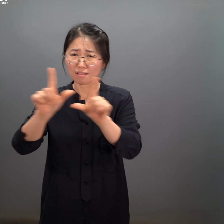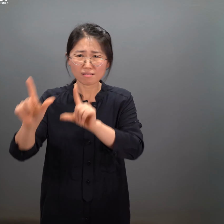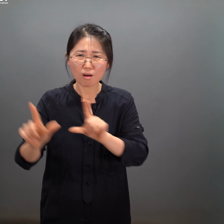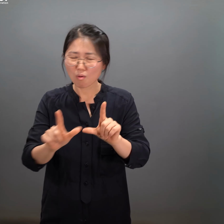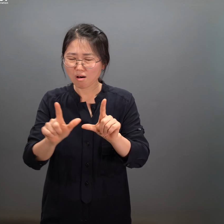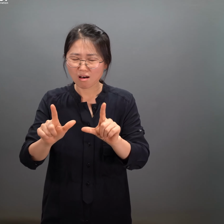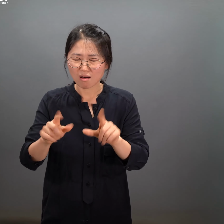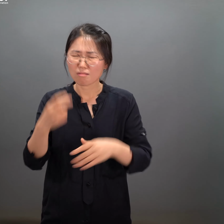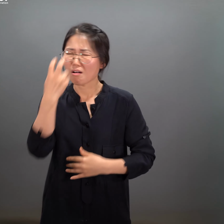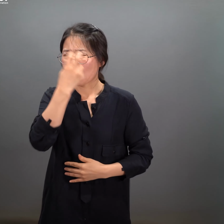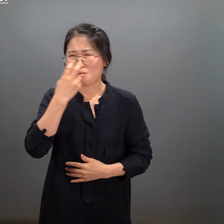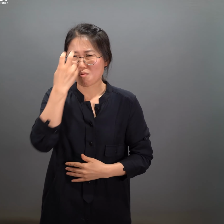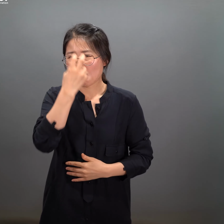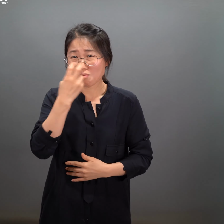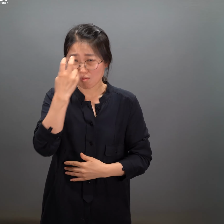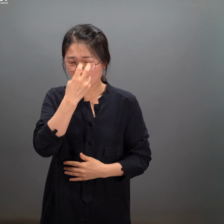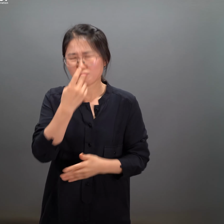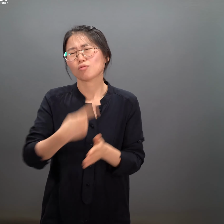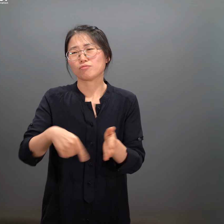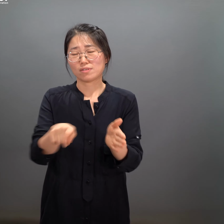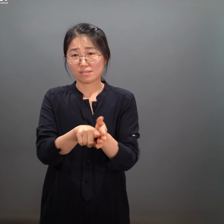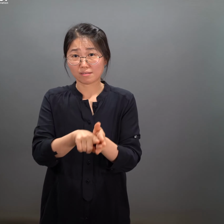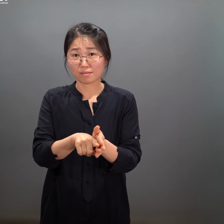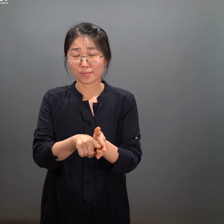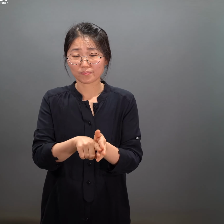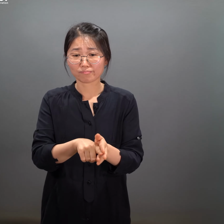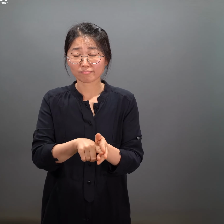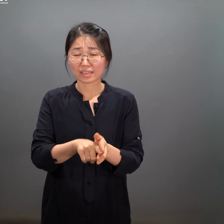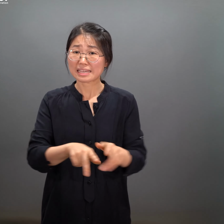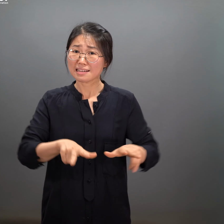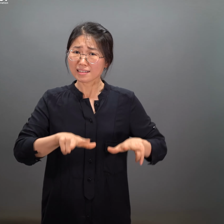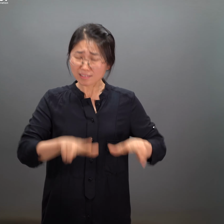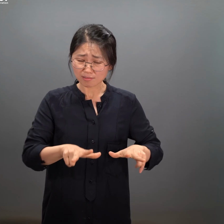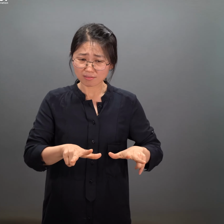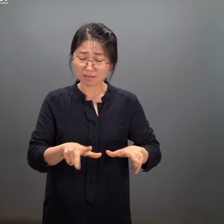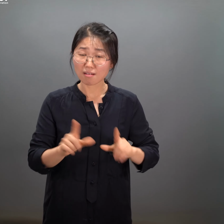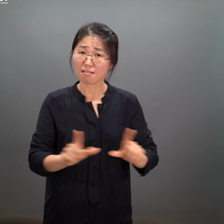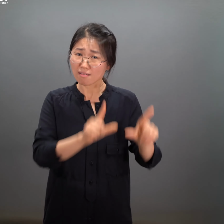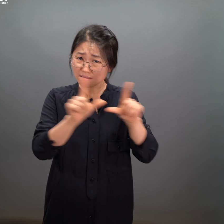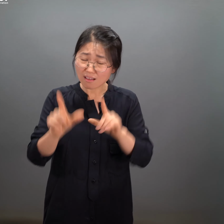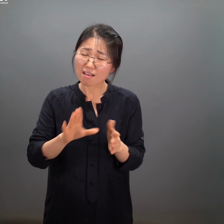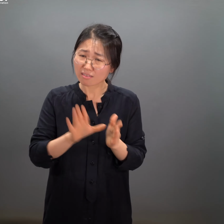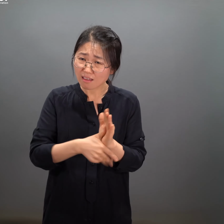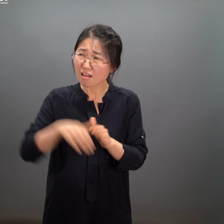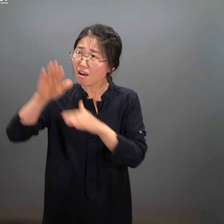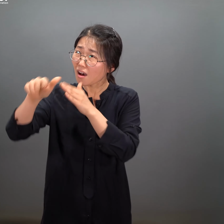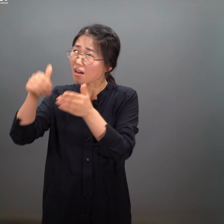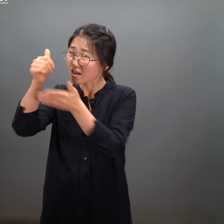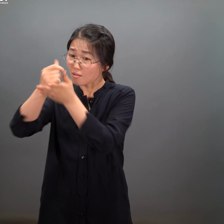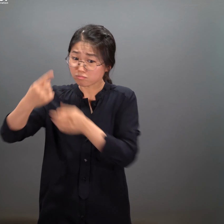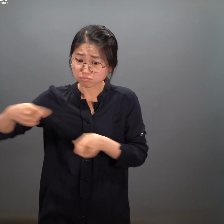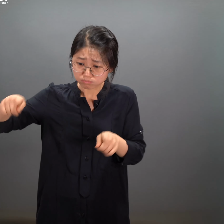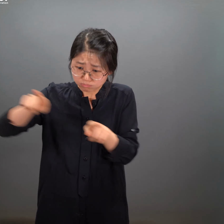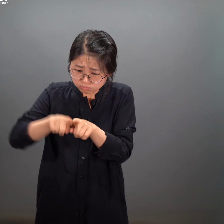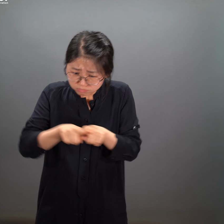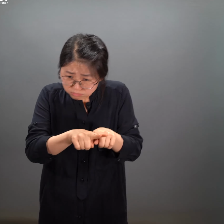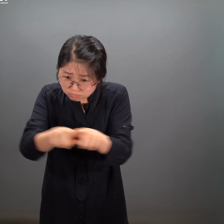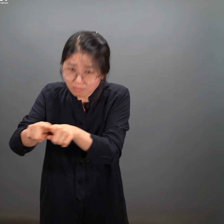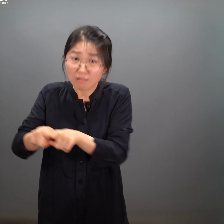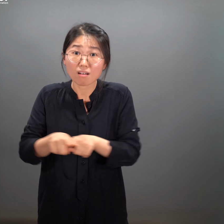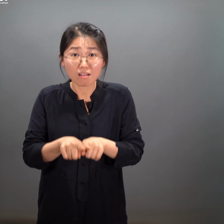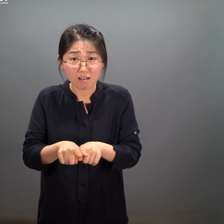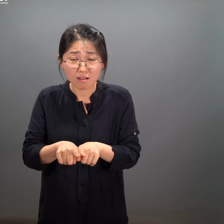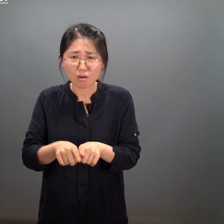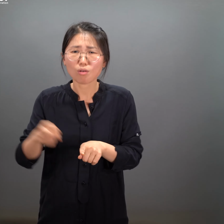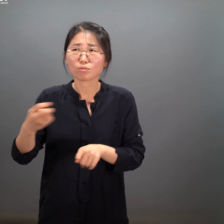점검입니다. 지금 살아가고 있는 걸음걸음이 하나님과 동행하며 하나님을 인식하고